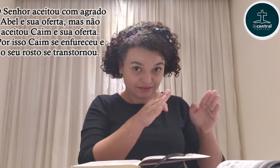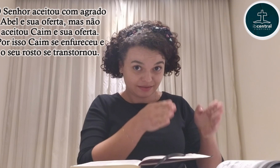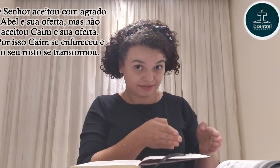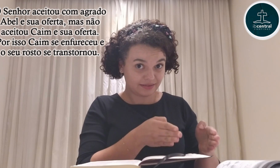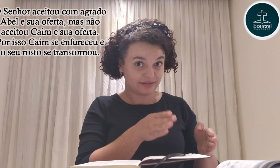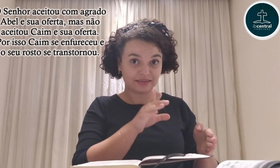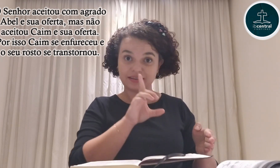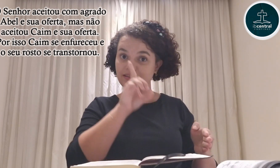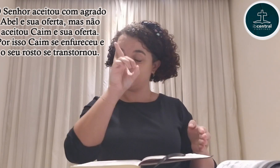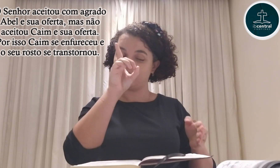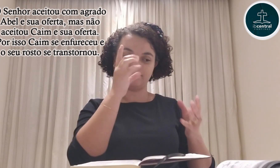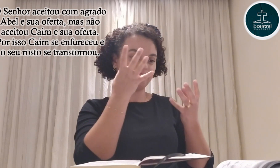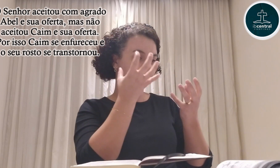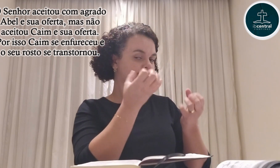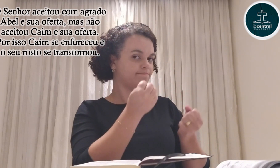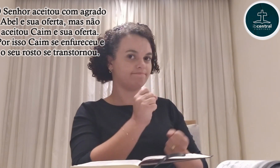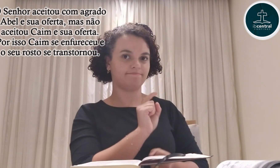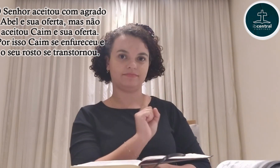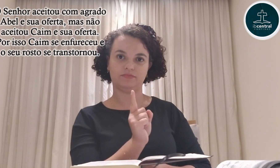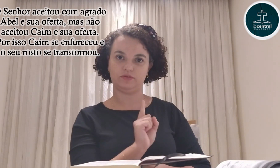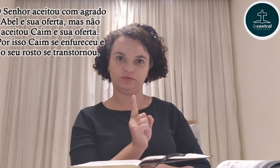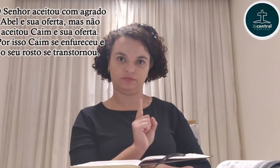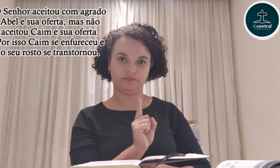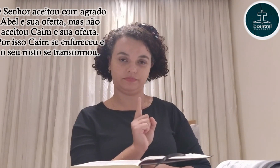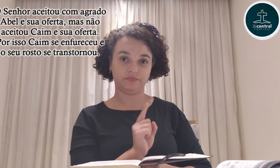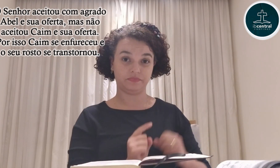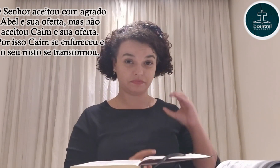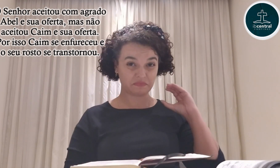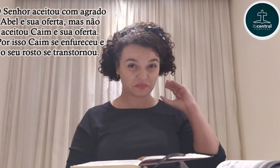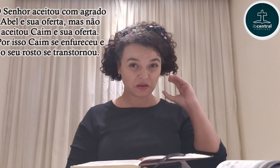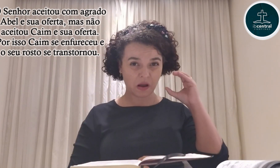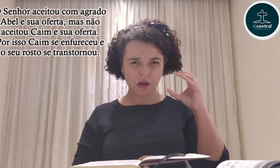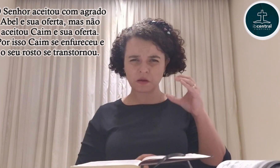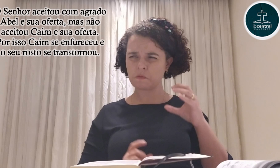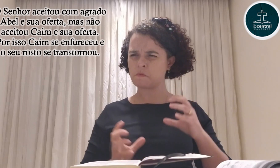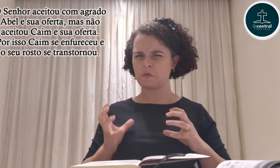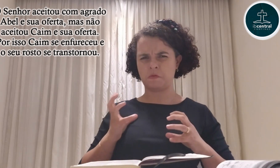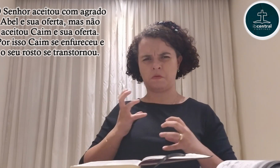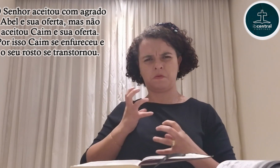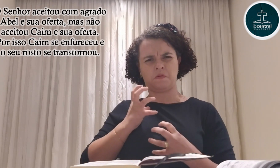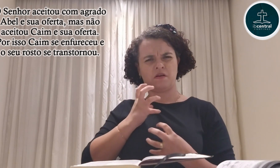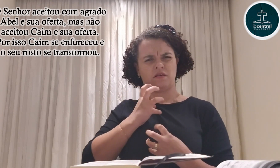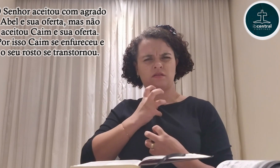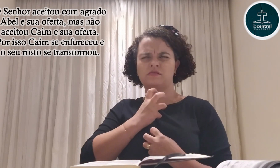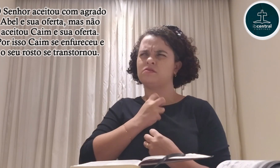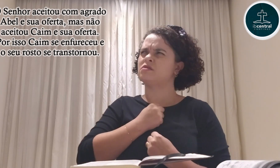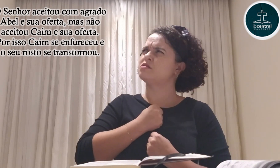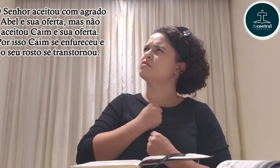mas não aceitou Caim e sua oferta. Por